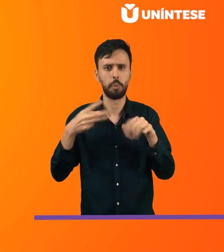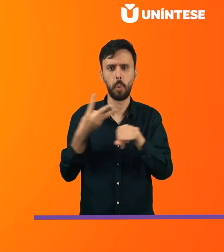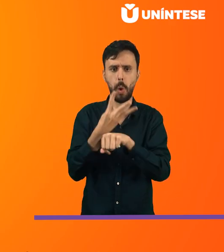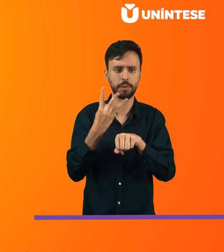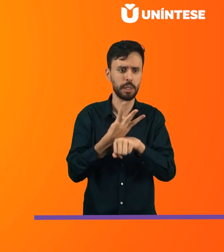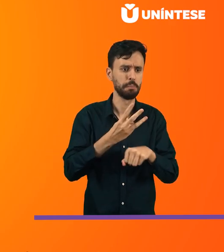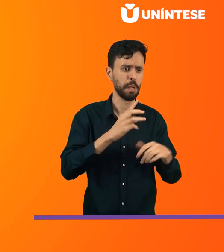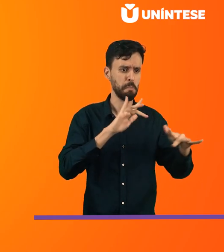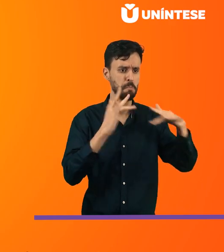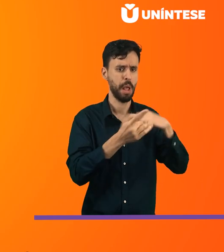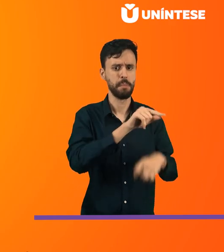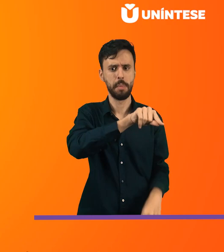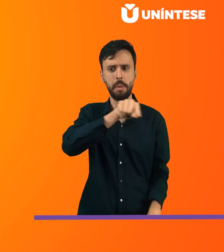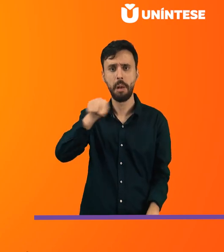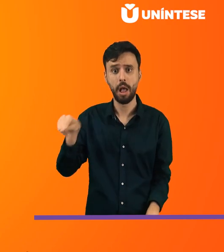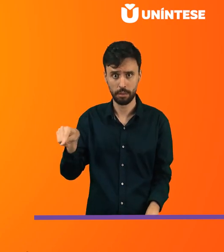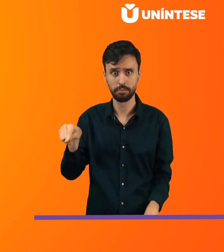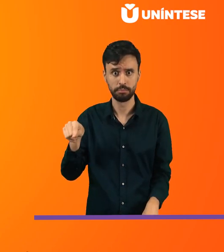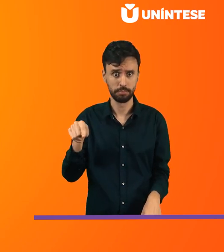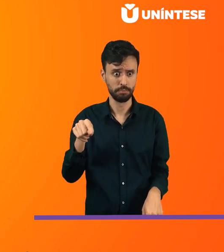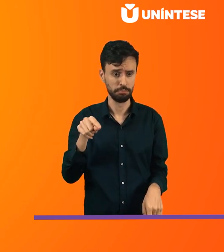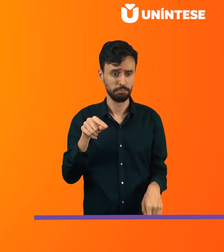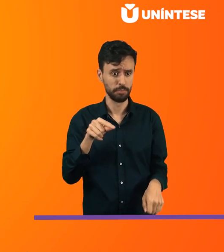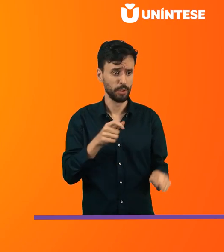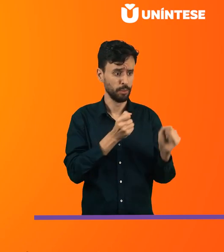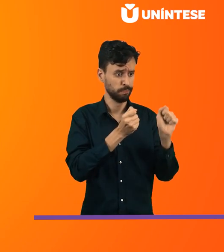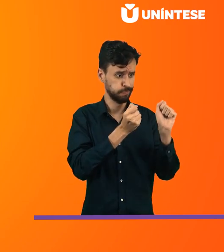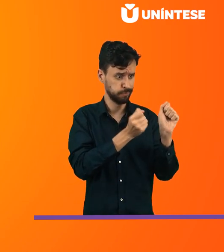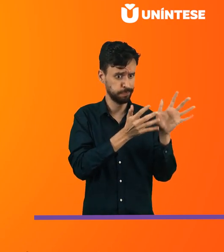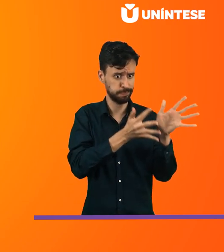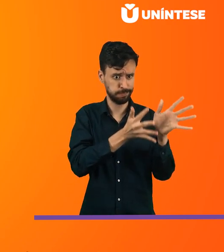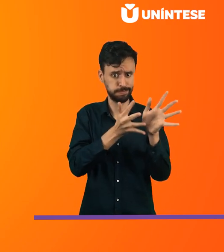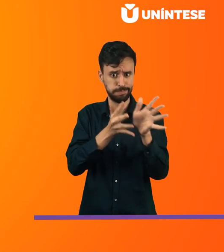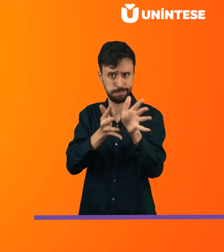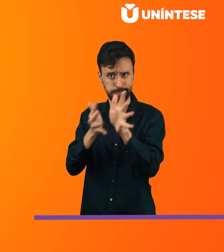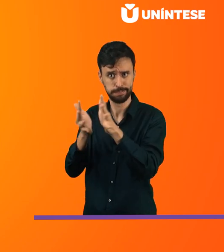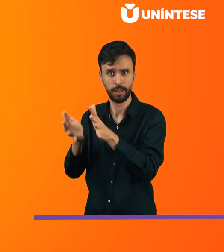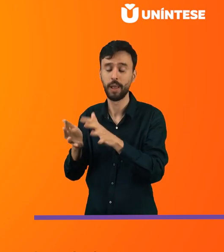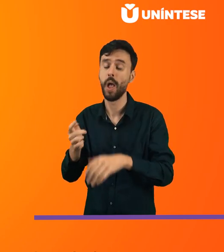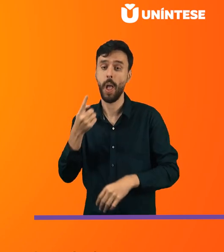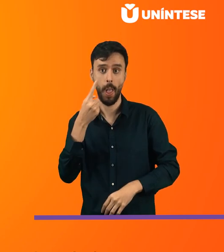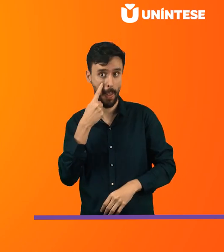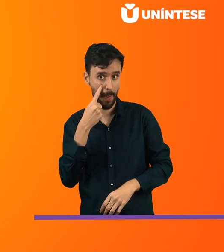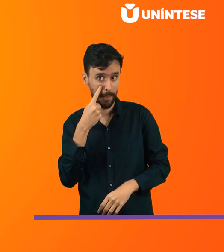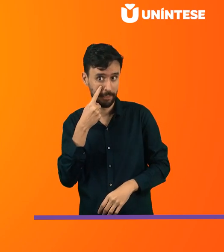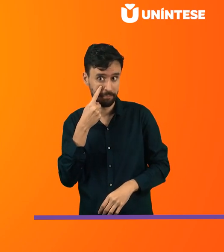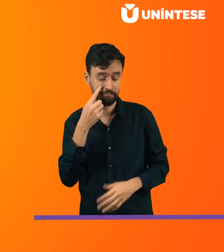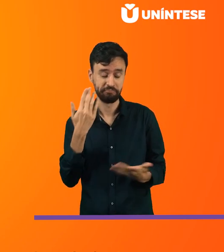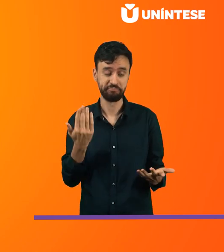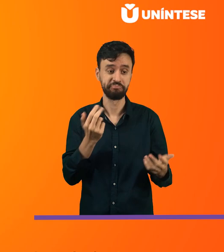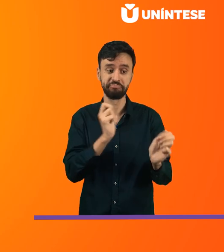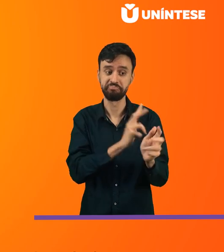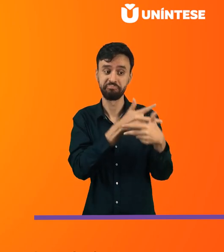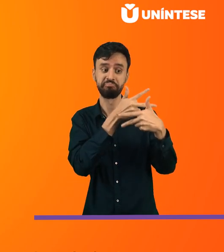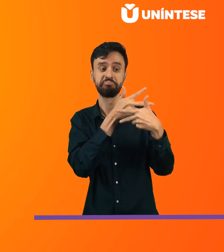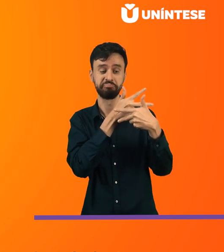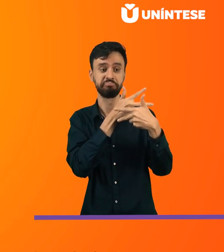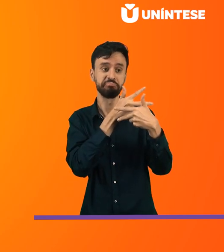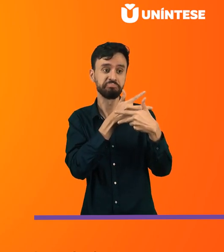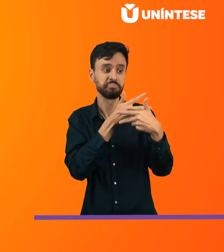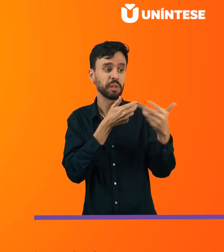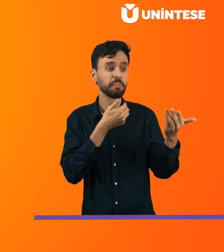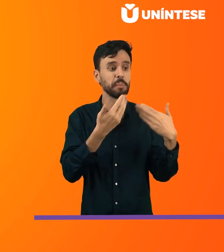Tenta ter esse contato para você conseguir treinar a sua sinalização. Então, vamos tentar aí fazer uma web